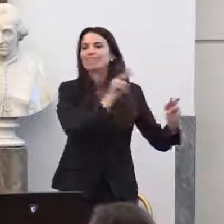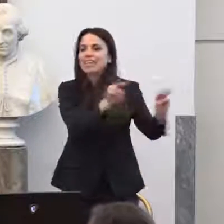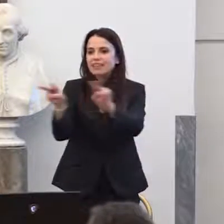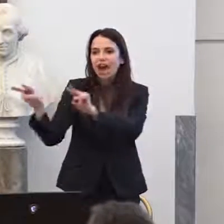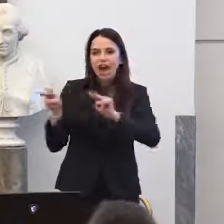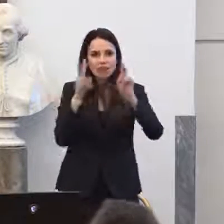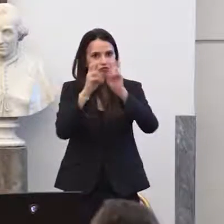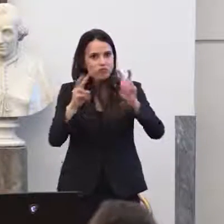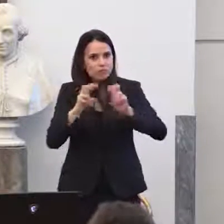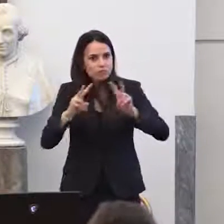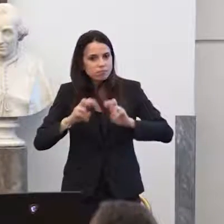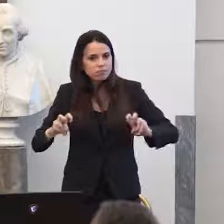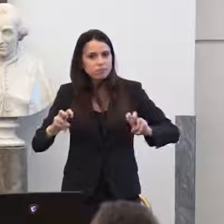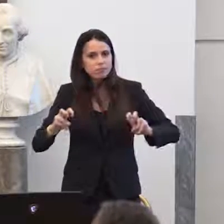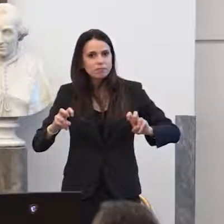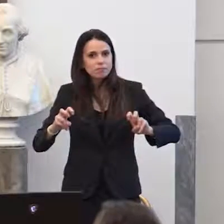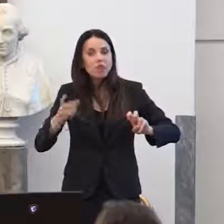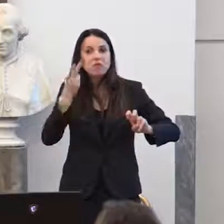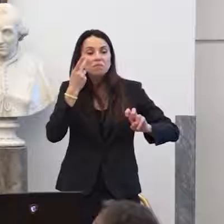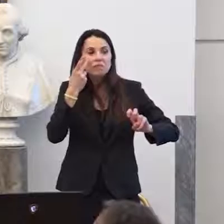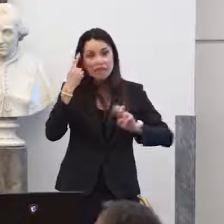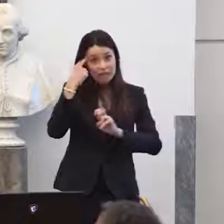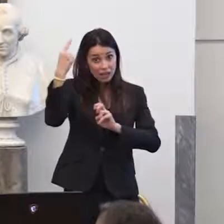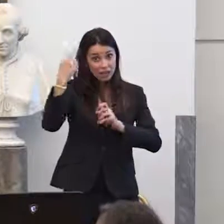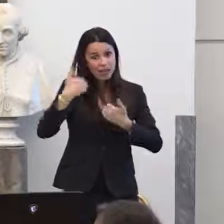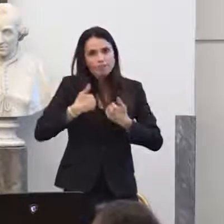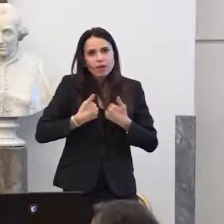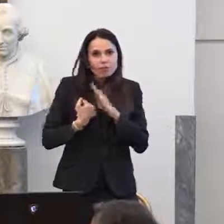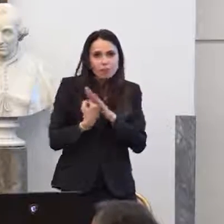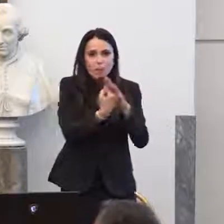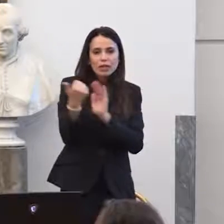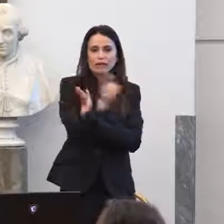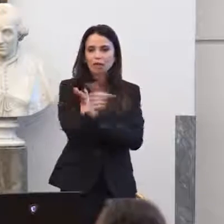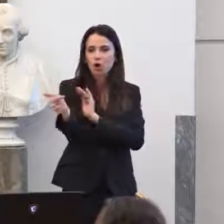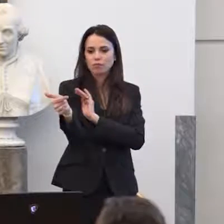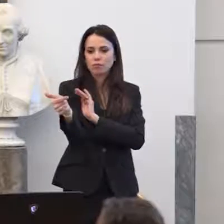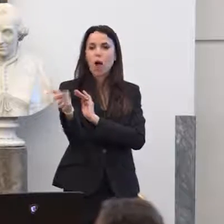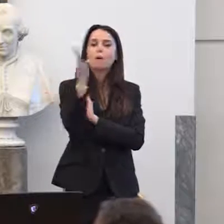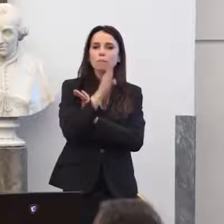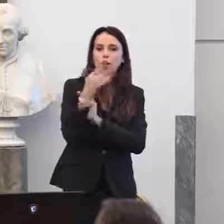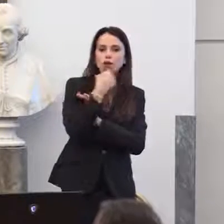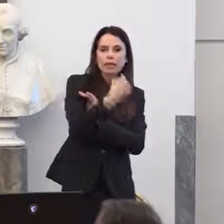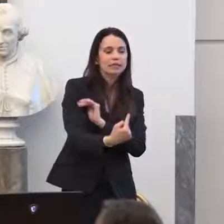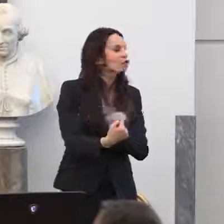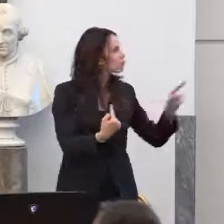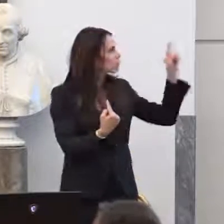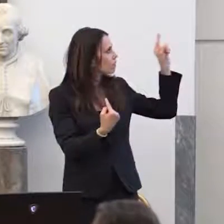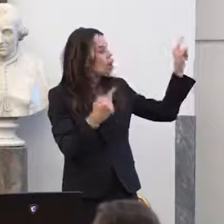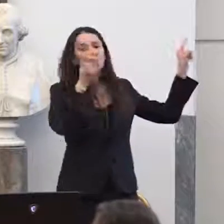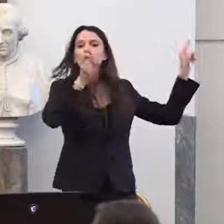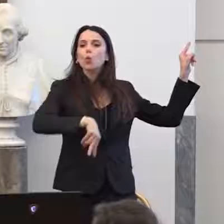fosse in qualche modo supportata. E la Bocconi dice questo. Oggi abbiamo 2200 posti